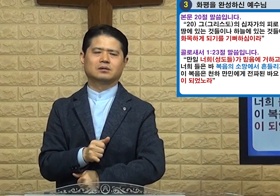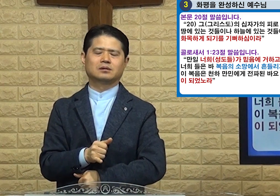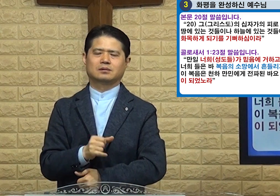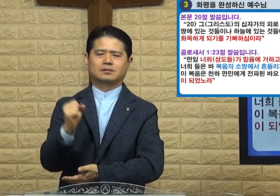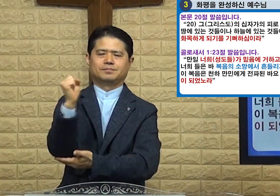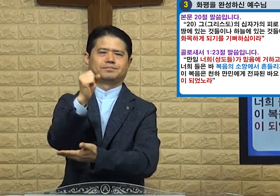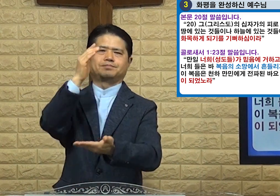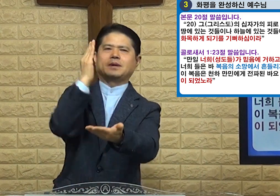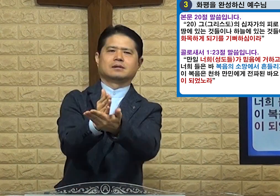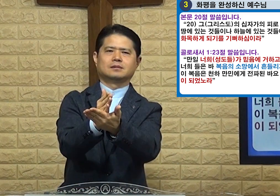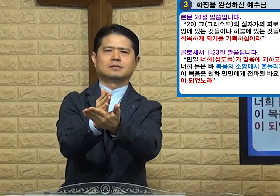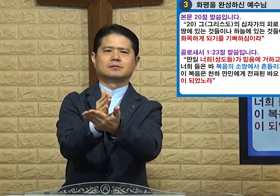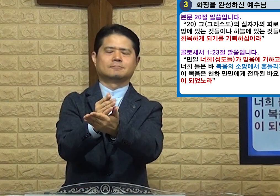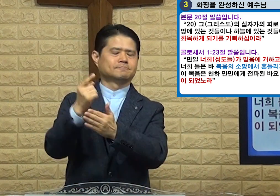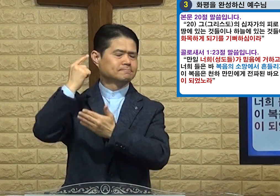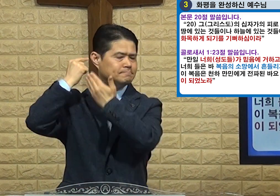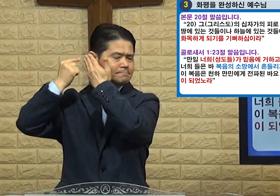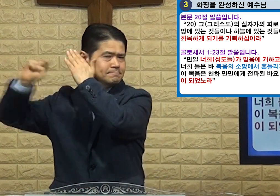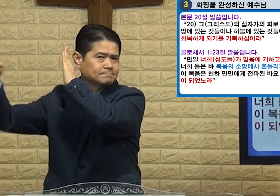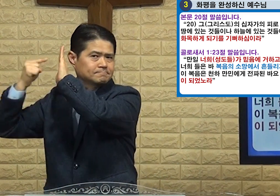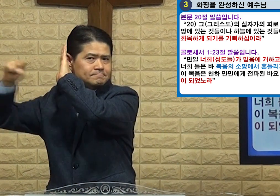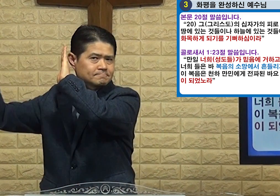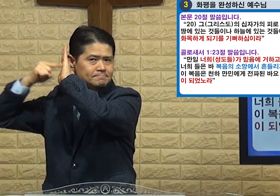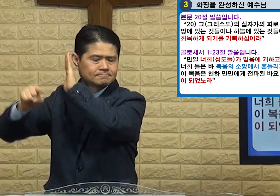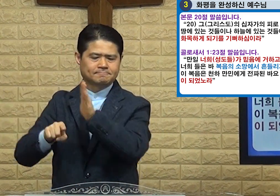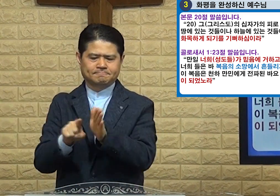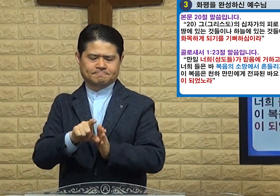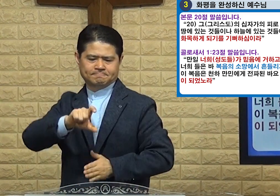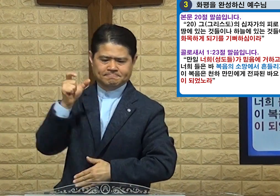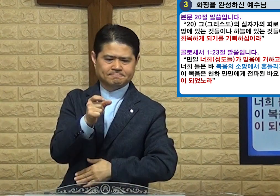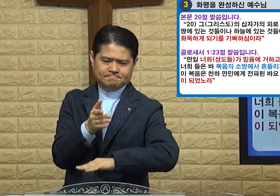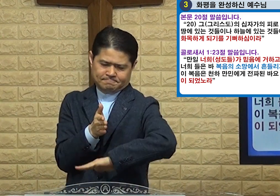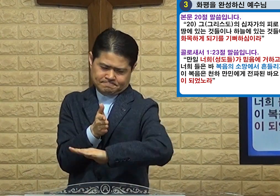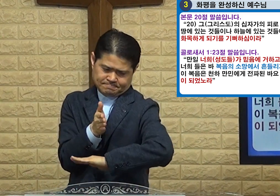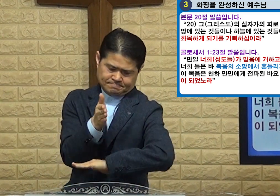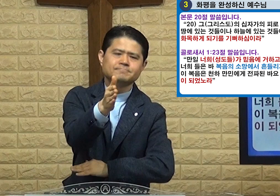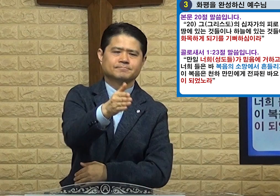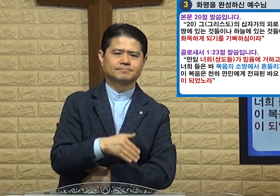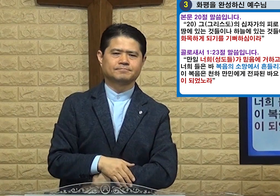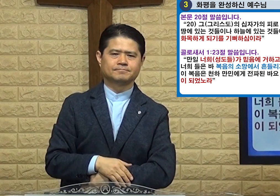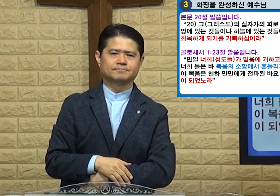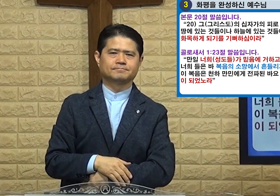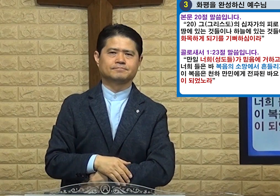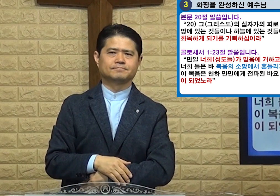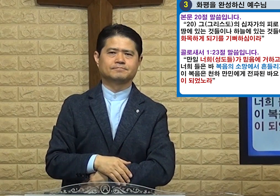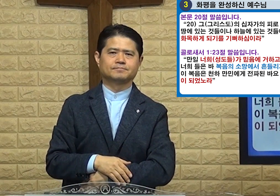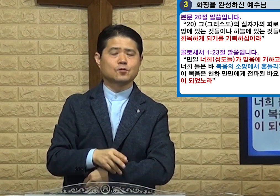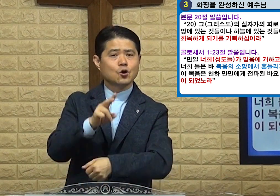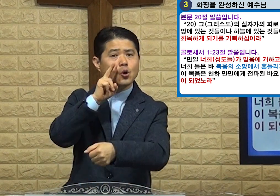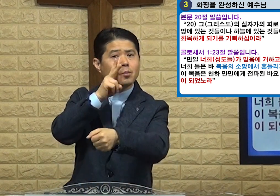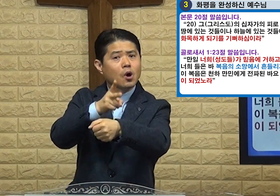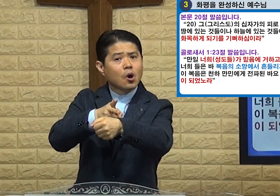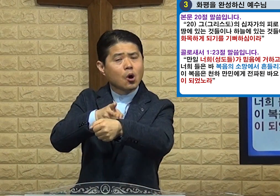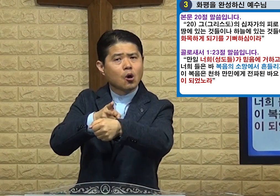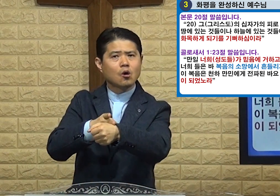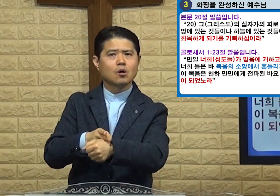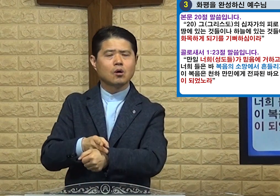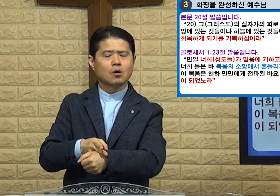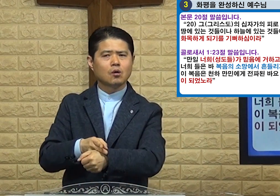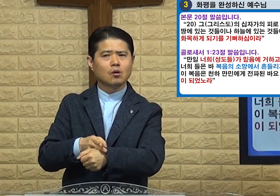사탄의 유혹에 흔들리지 마시길 바랍니다. 그것을 강하게 우리가 믿음으로 정진하시길 바랍니다.